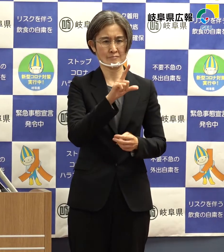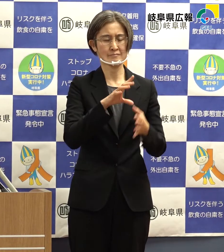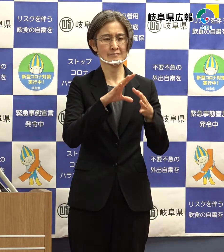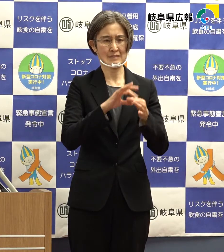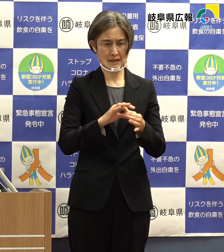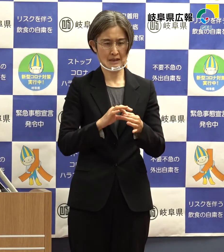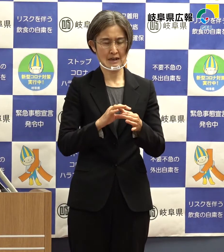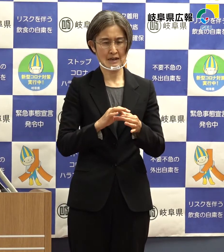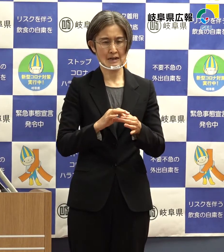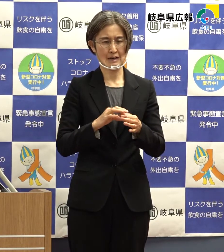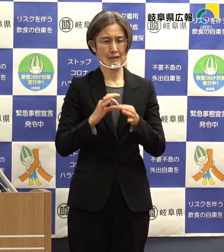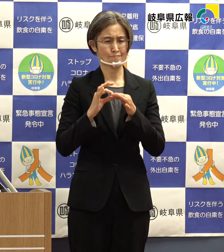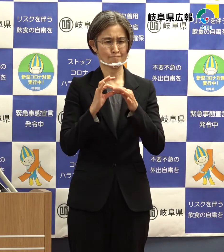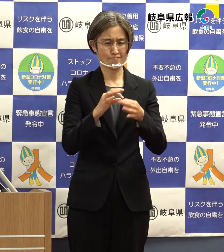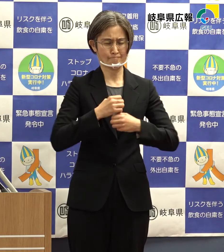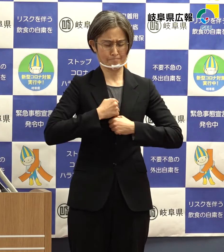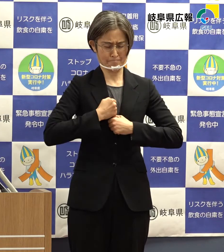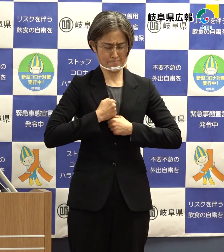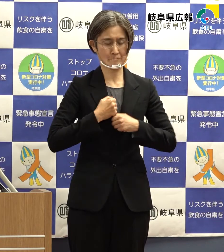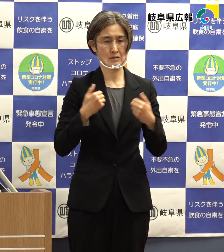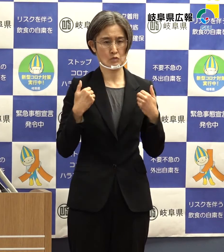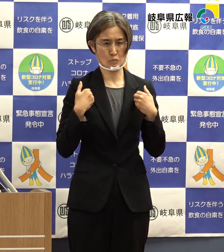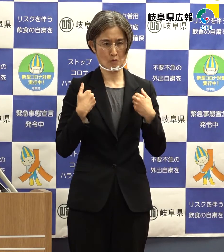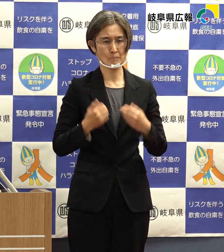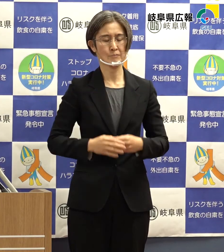できないと思っております。それからあと